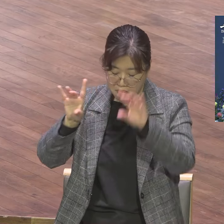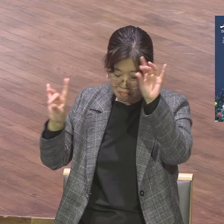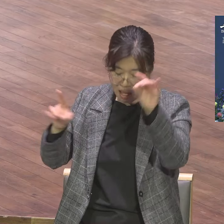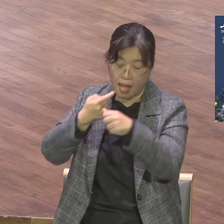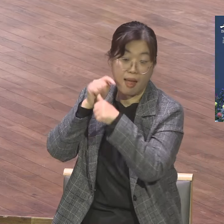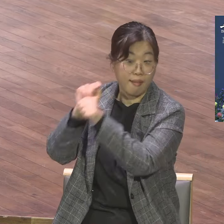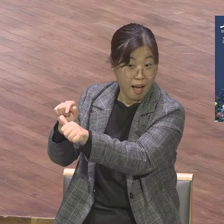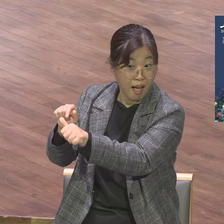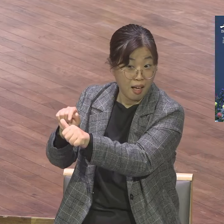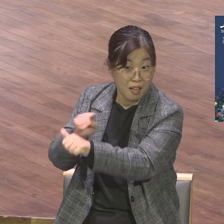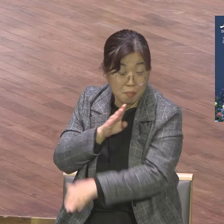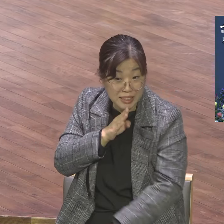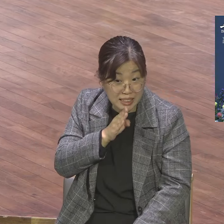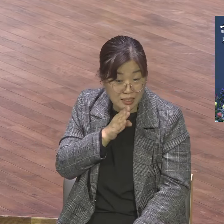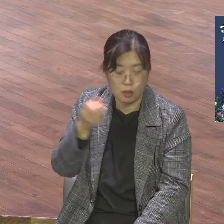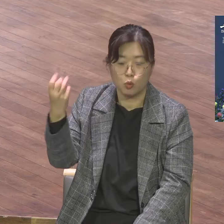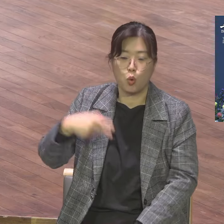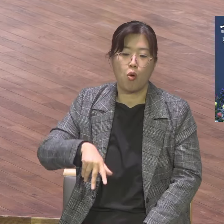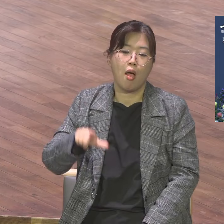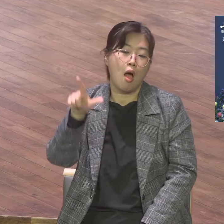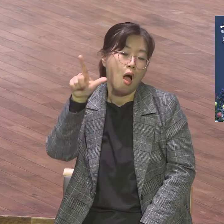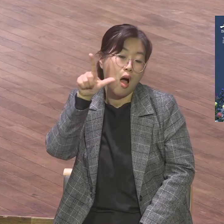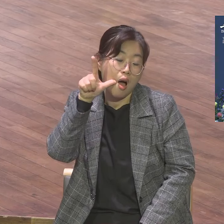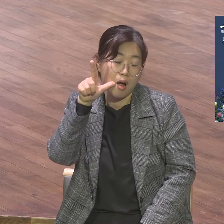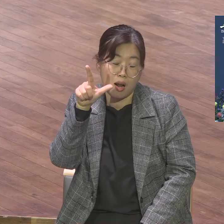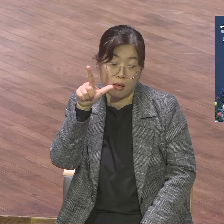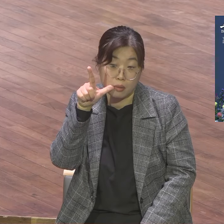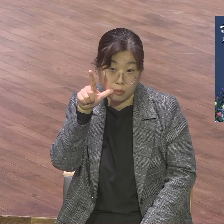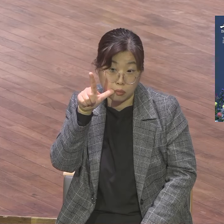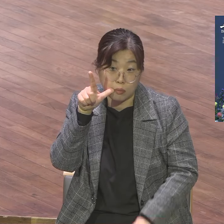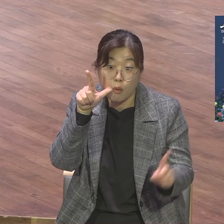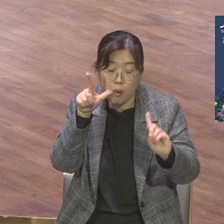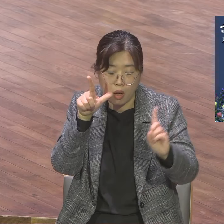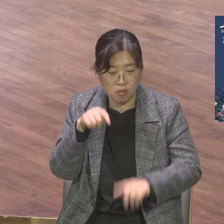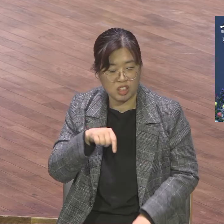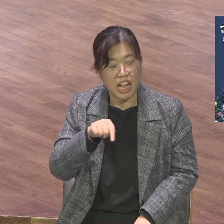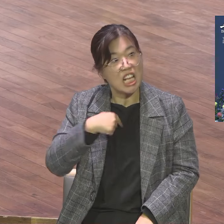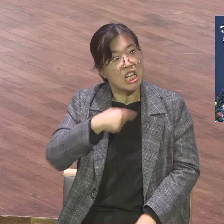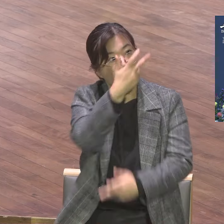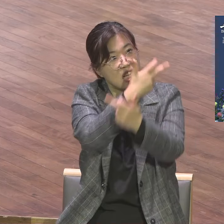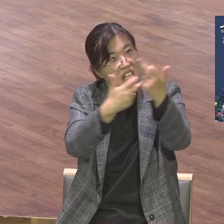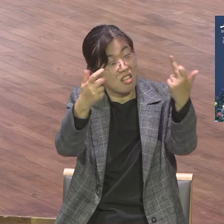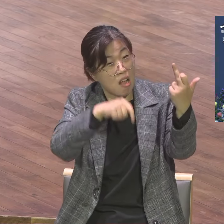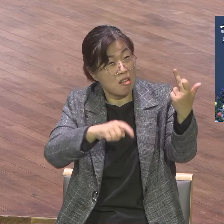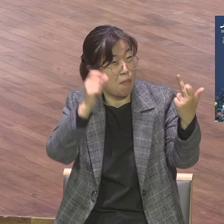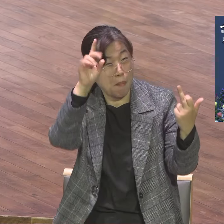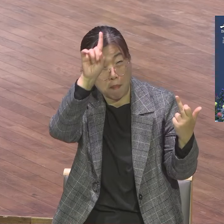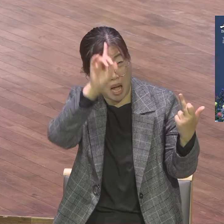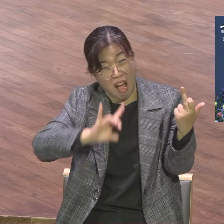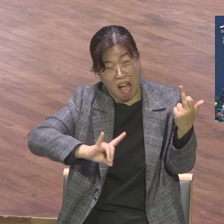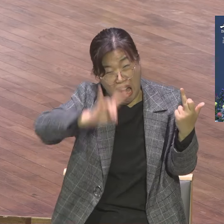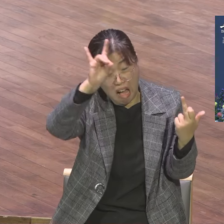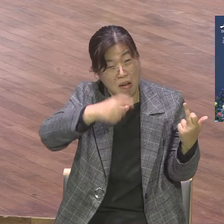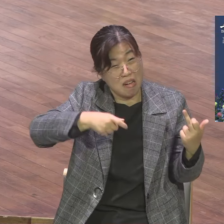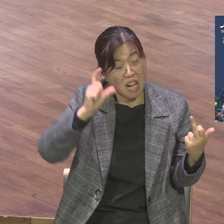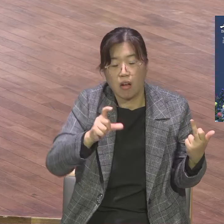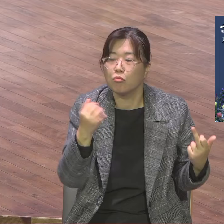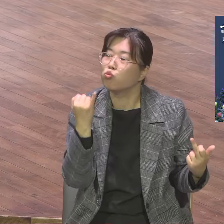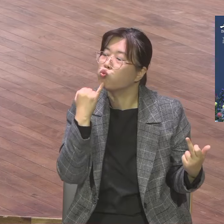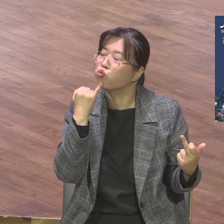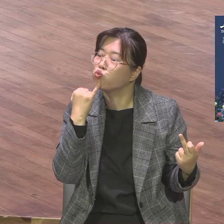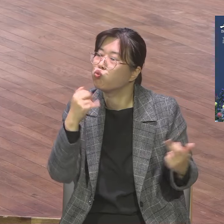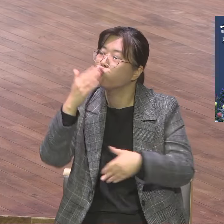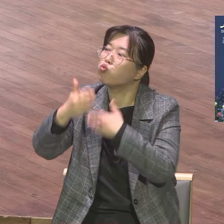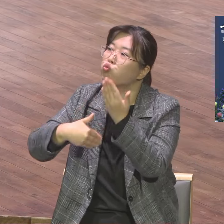내게 주소서. 그 성읍들은 견고하고 클지라도 여호와께서 나와 함께 하시면 내가 여호와께서 말씀하신